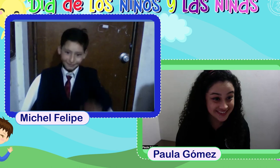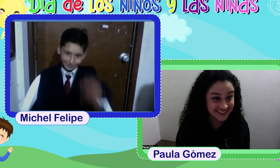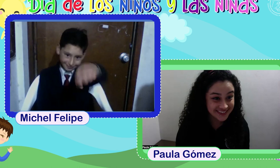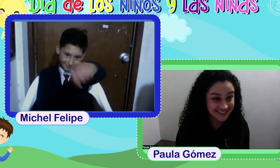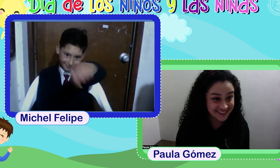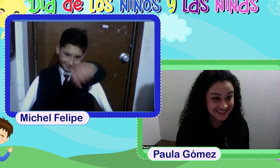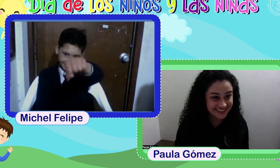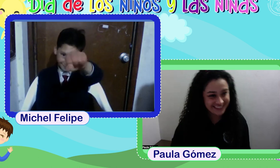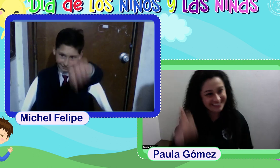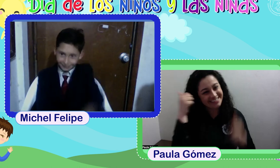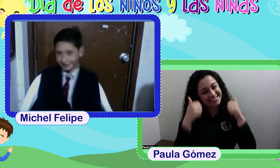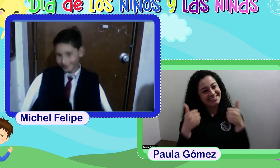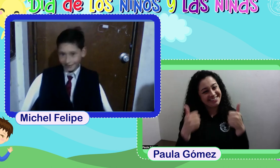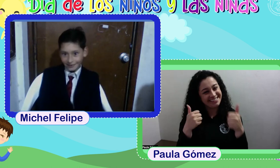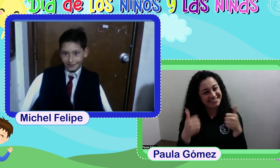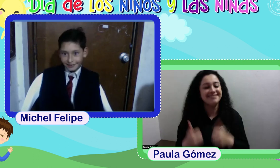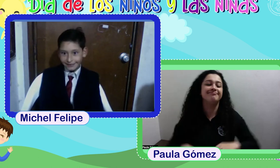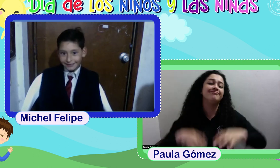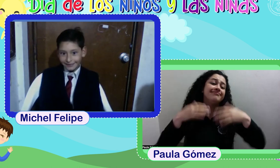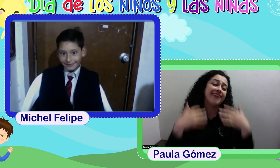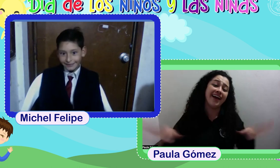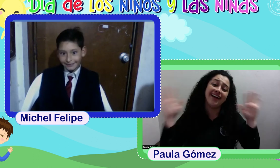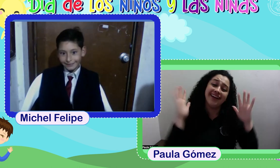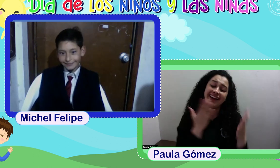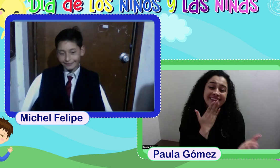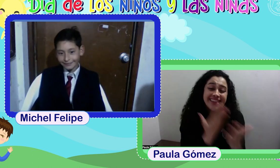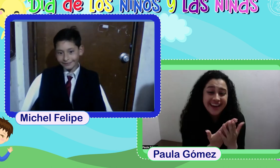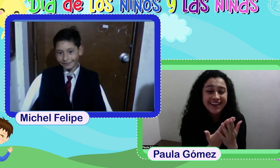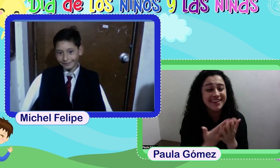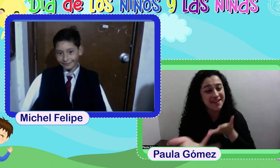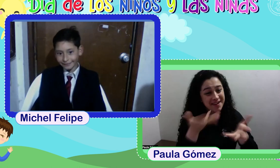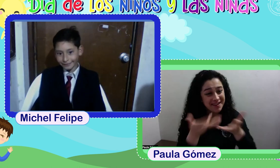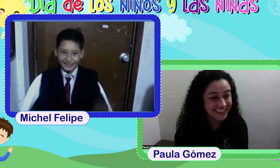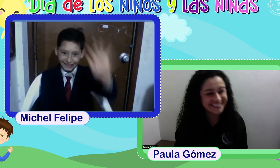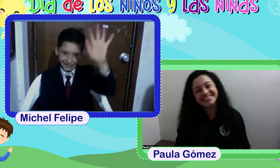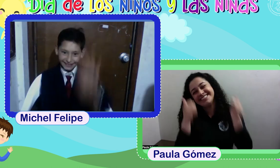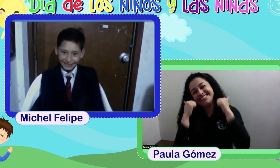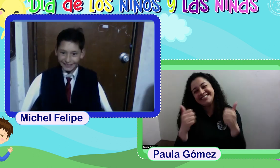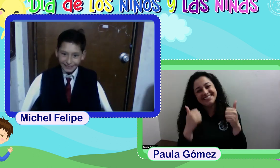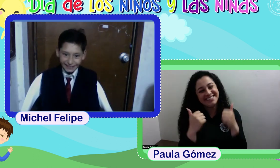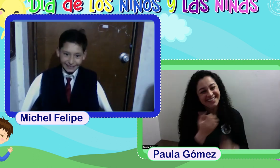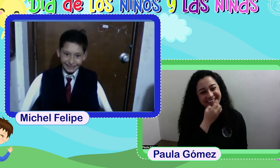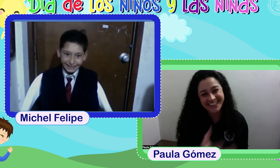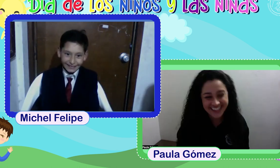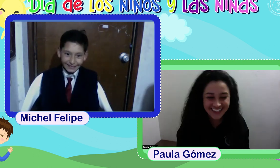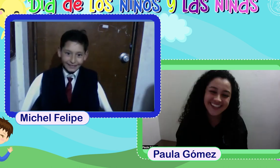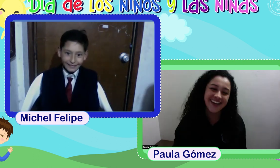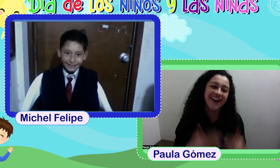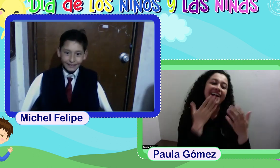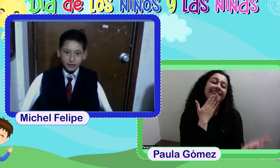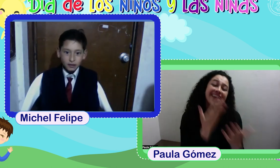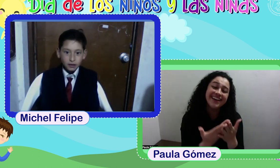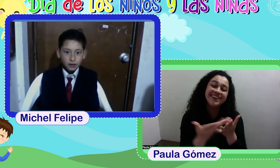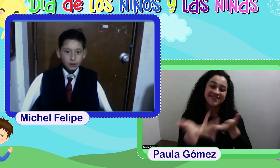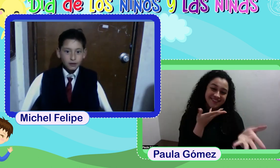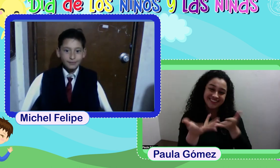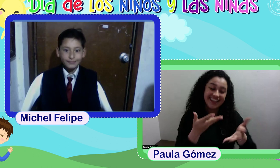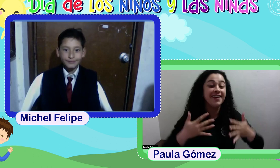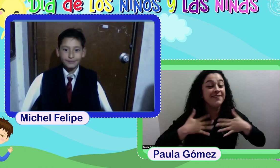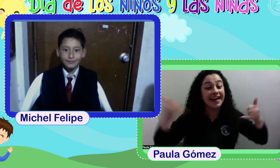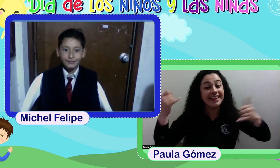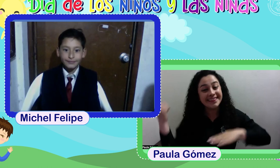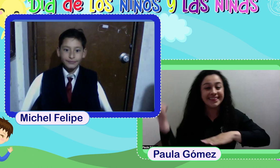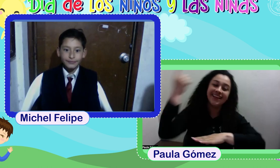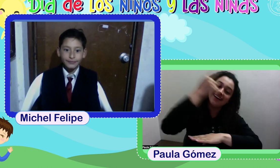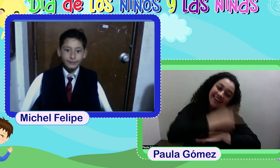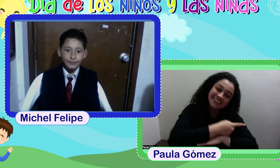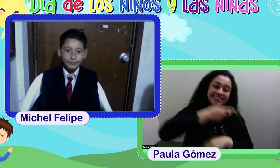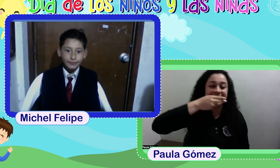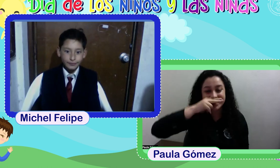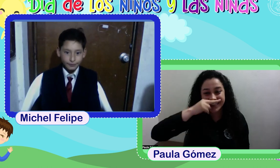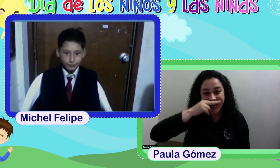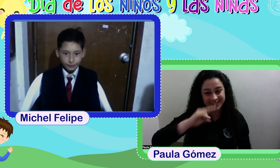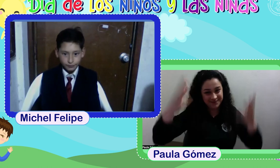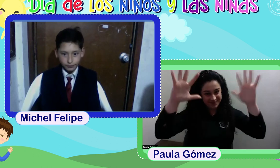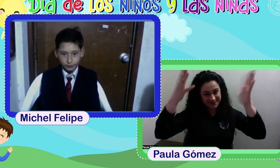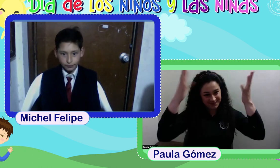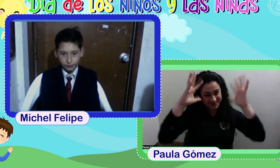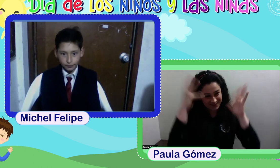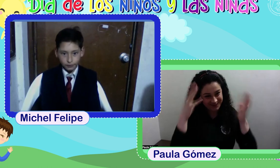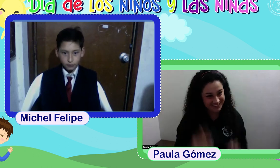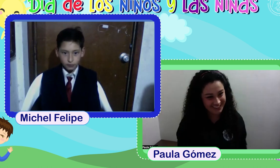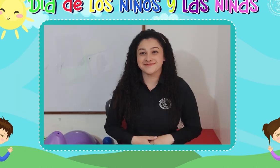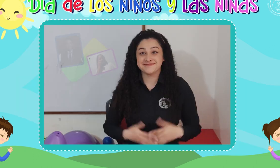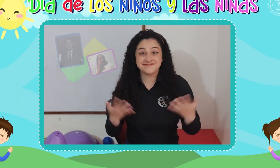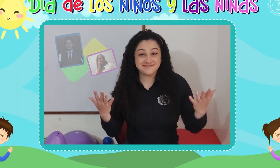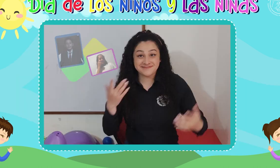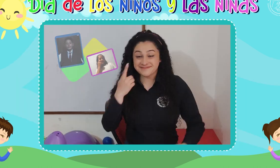Sí. Muchas gracias por esta charla. Súper hermoso. Gracias por hablar conmigo. ¡Feliz Día del Niño!